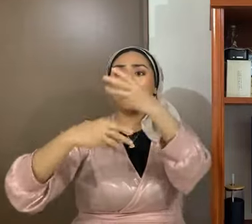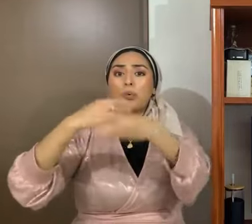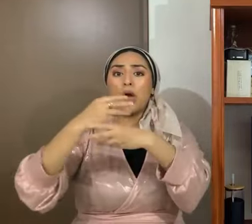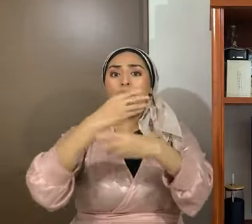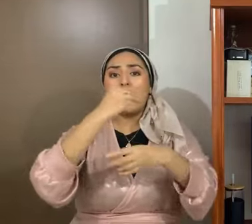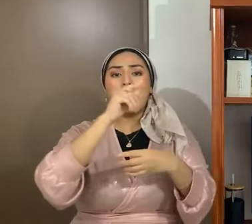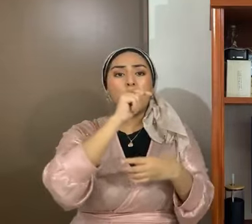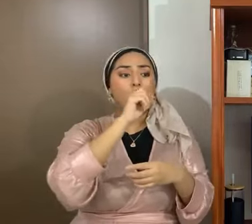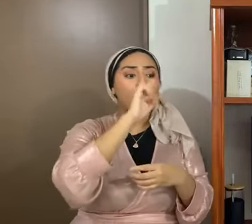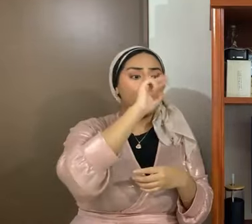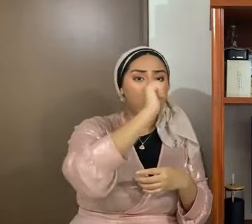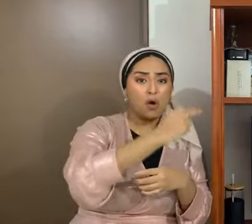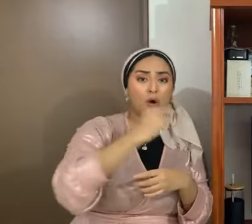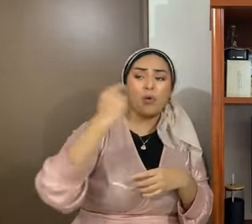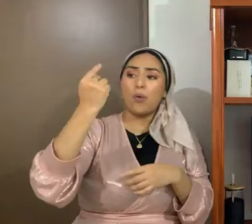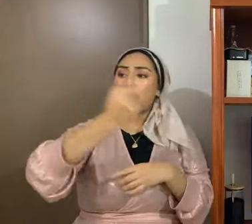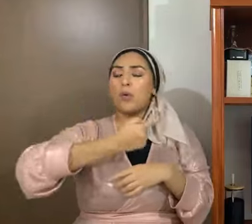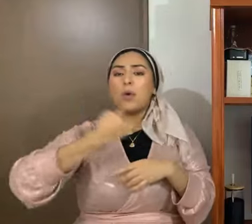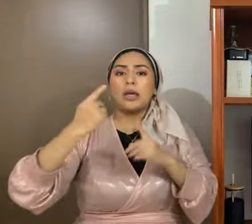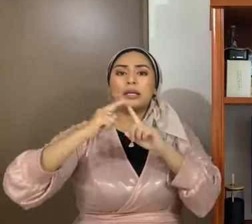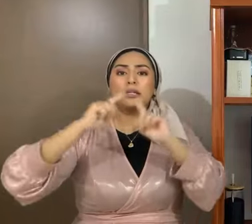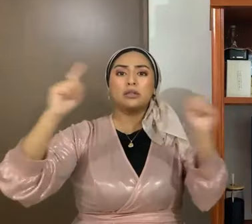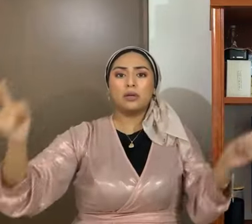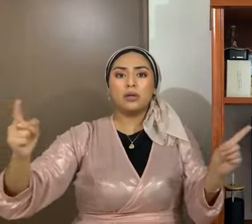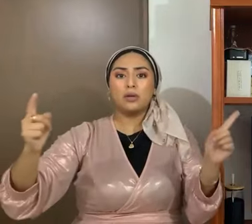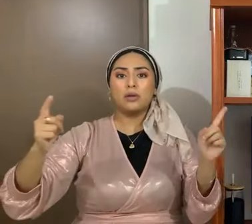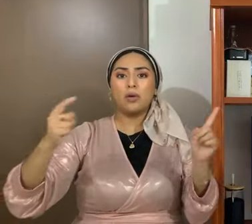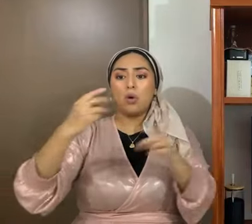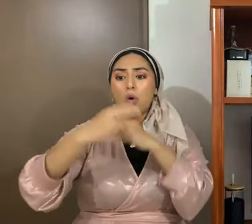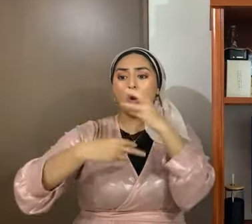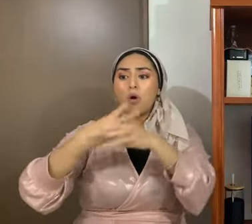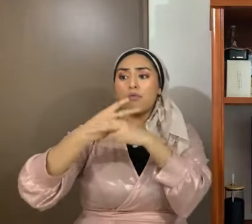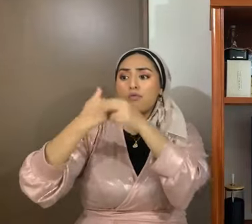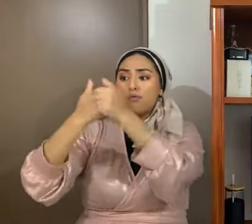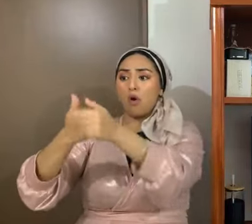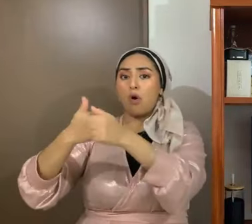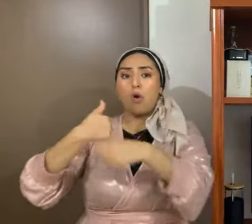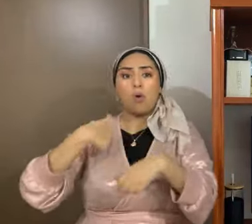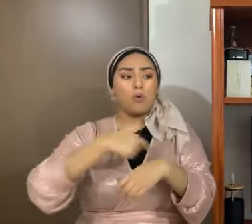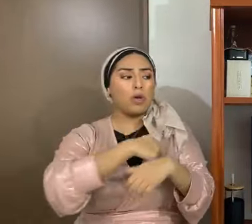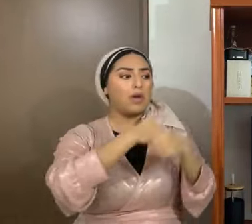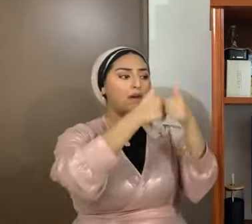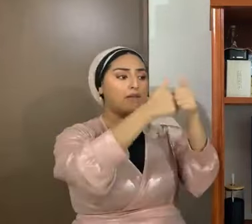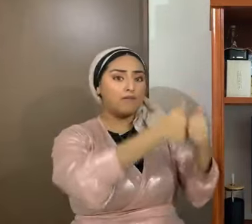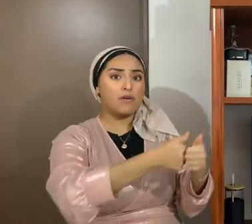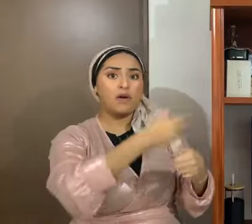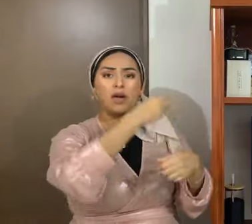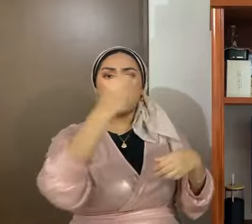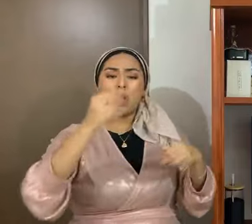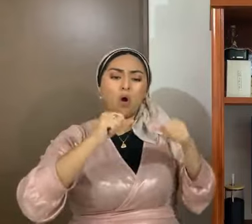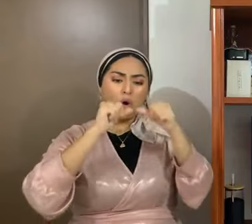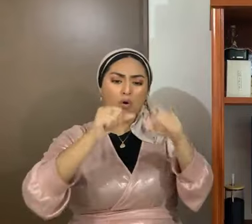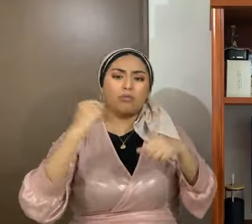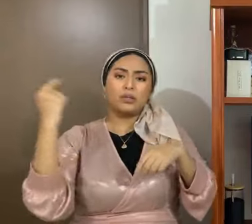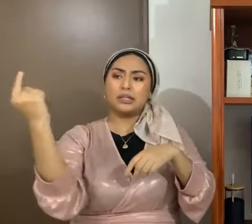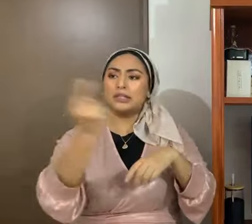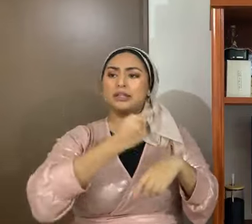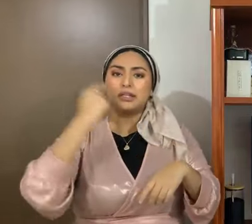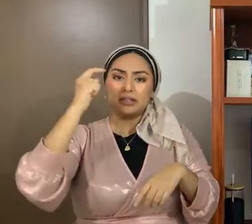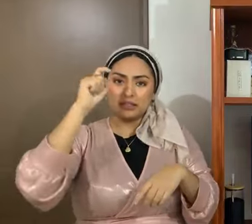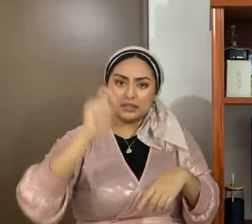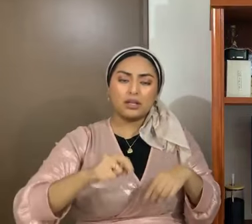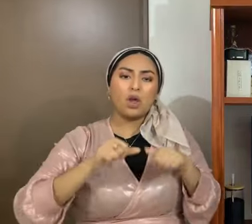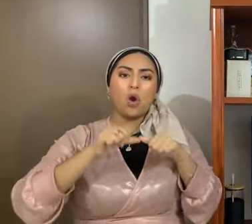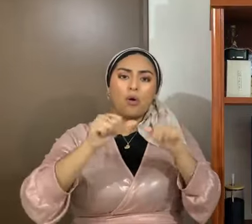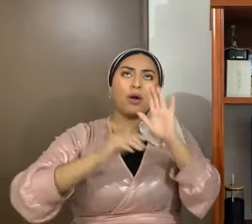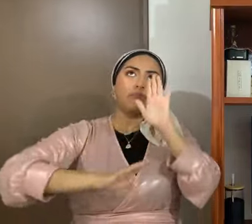y la Torah, para hacer la diferencia entre lo que sigue el mundo y lo que nosotros seguimos. Y siempre tenemos que estar